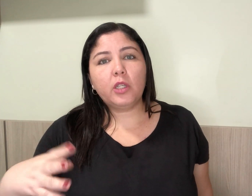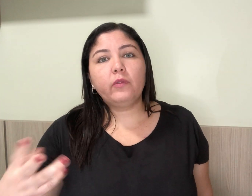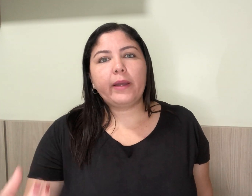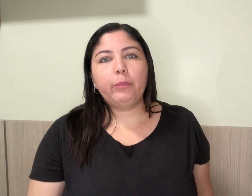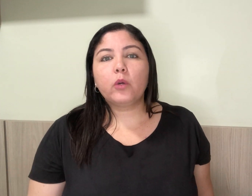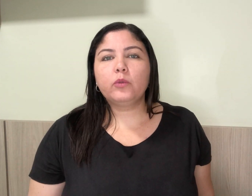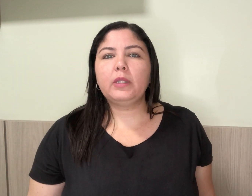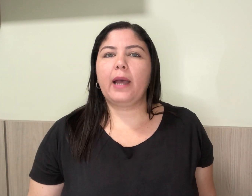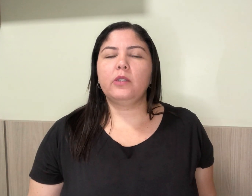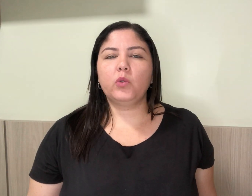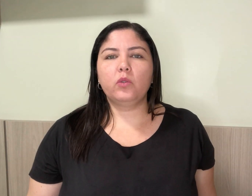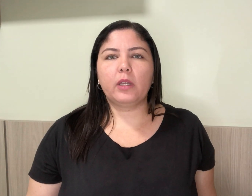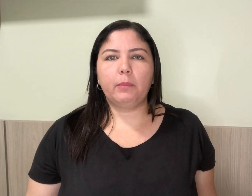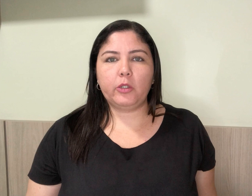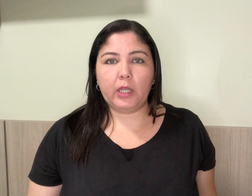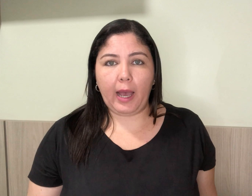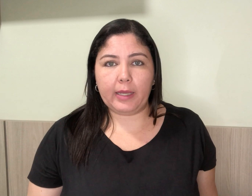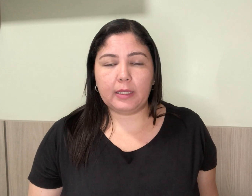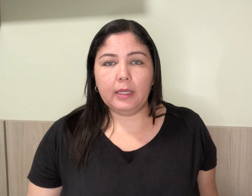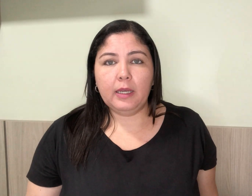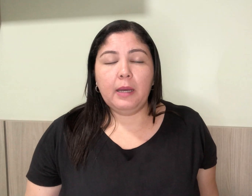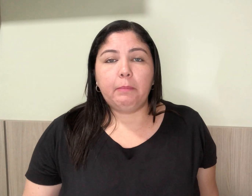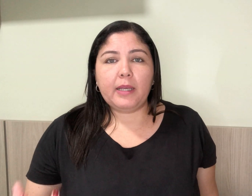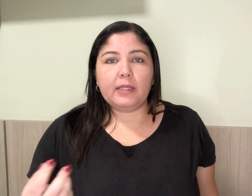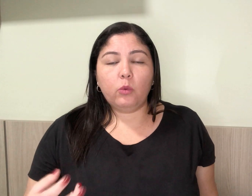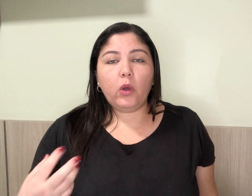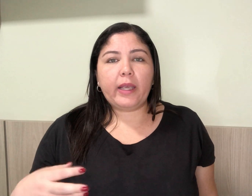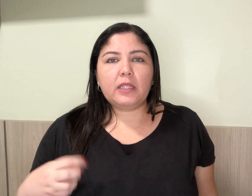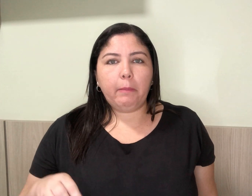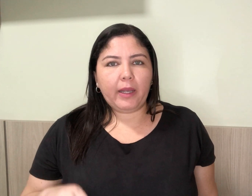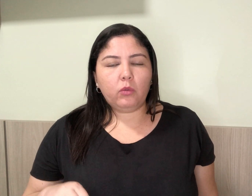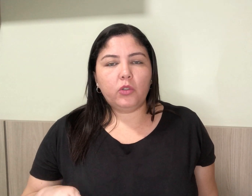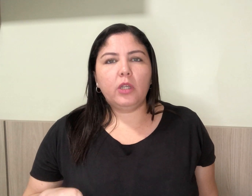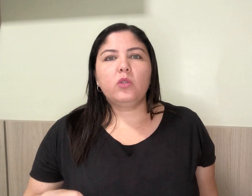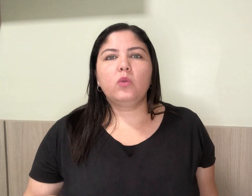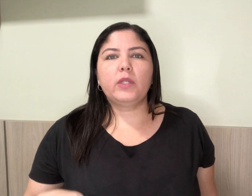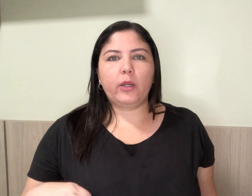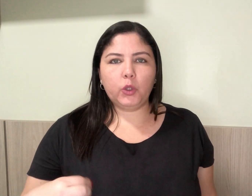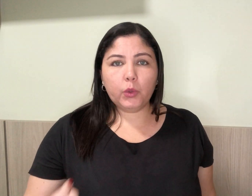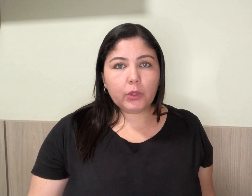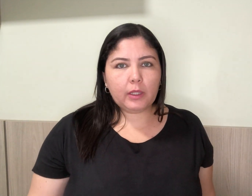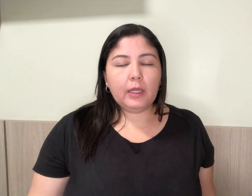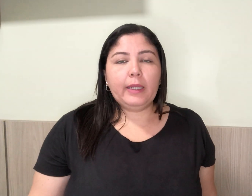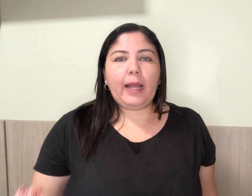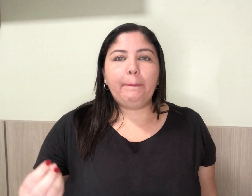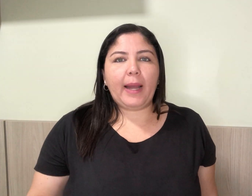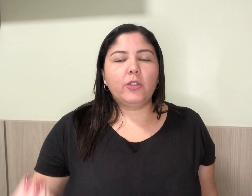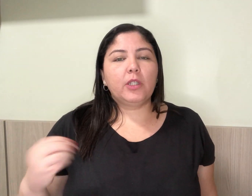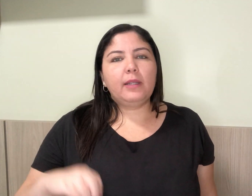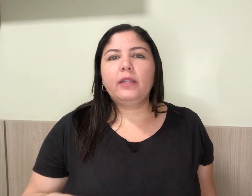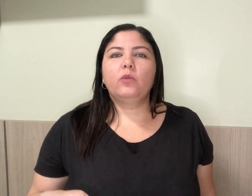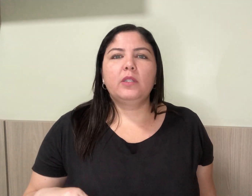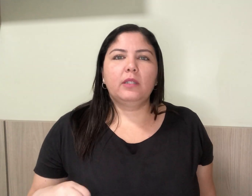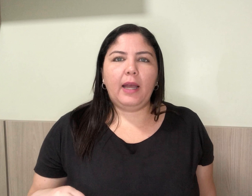não vai aprofundar em estudos gramaticais, mas o conhecimento disso nos ajuda na prática da língua de